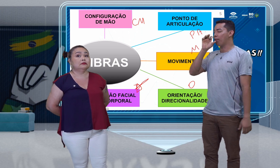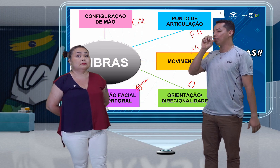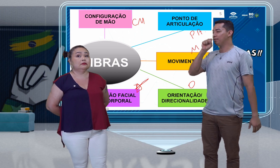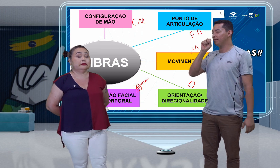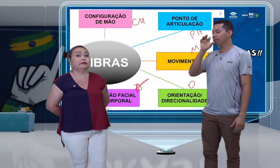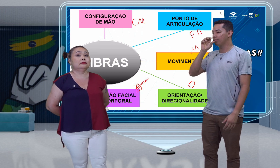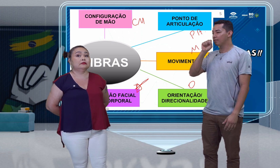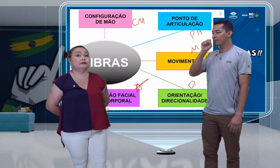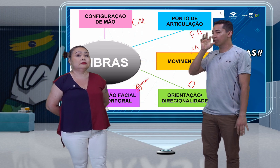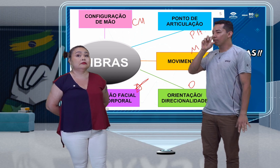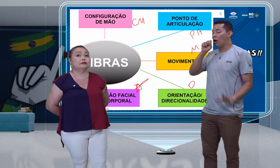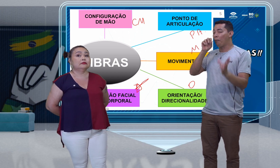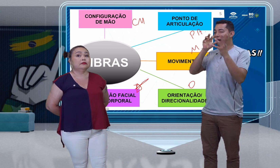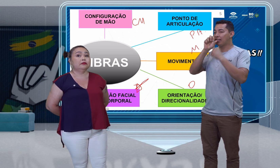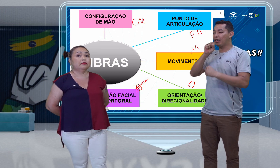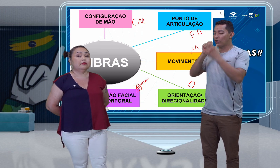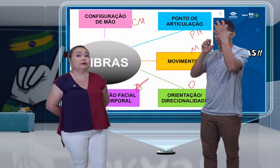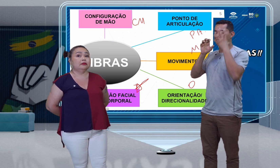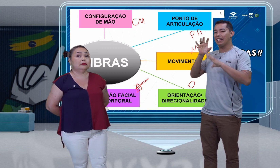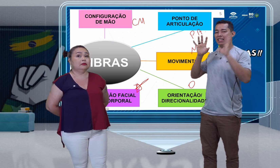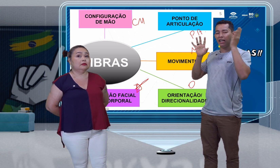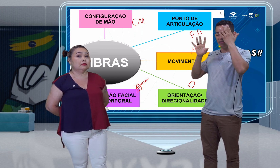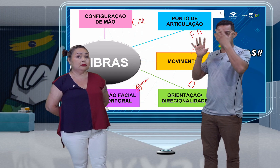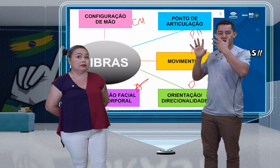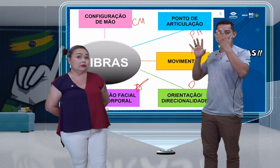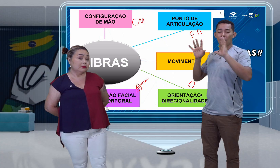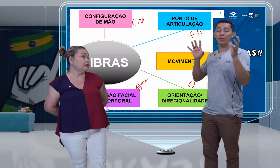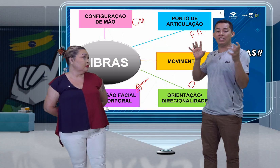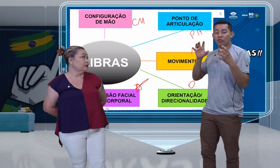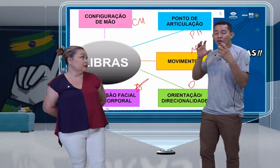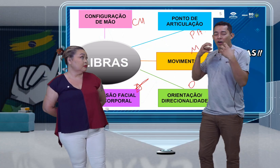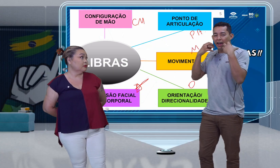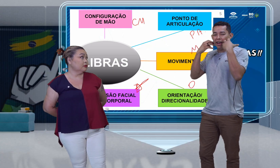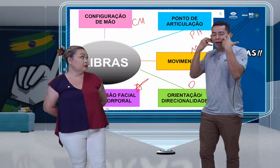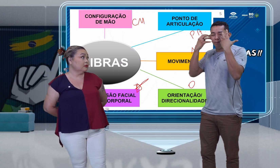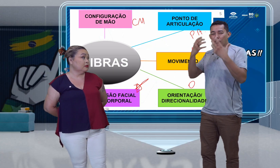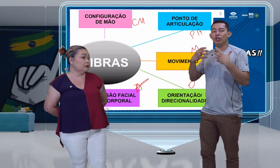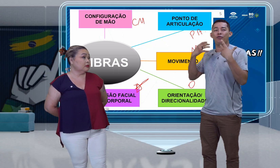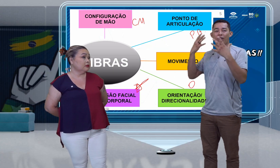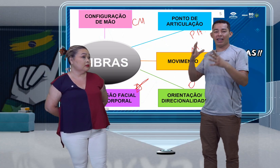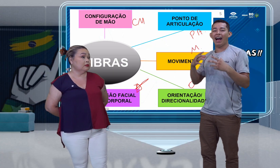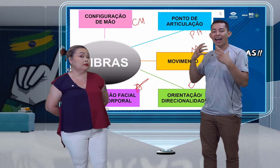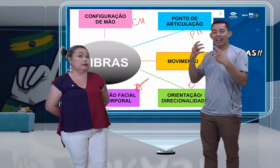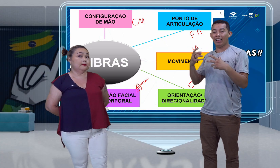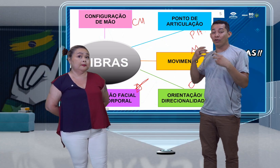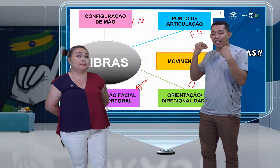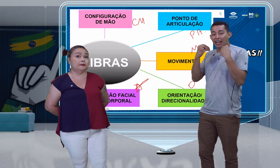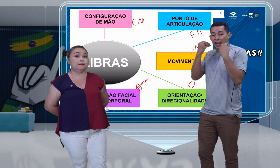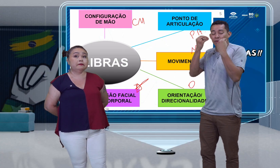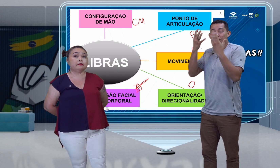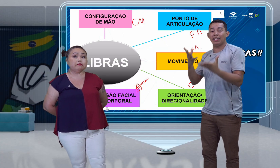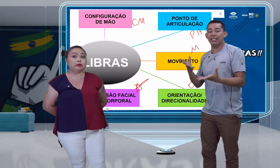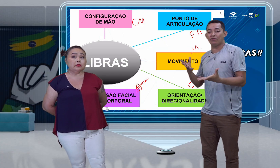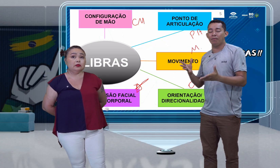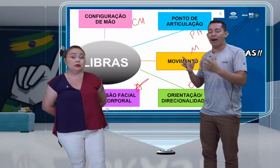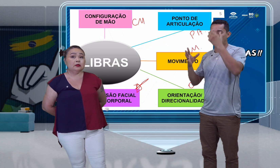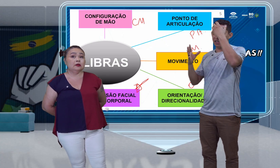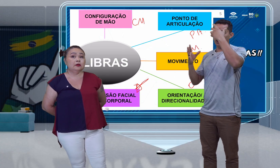sábado. Não preciso sinalizar, não preciso modificar ali, usar nenhuma expressão a mais.